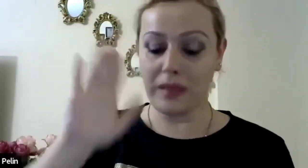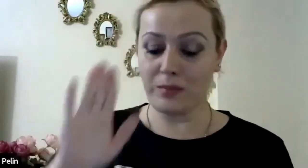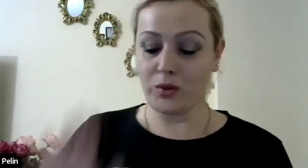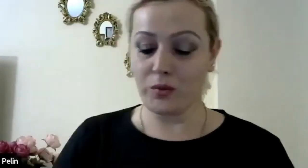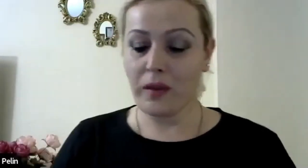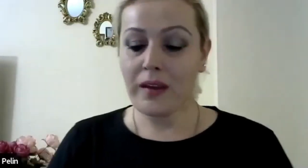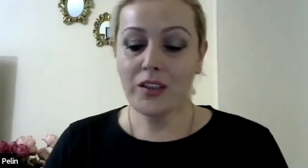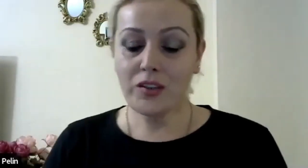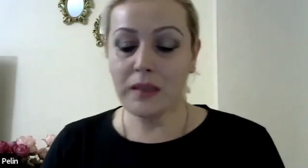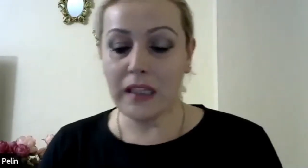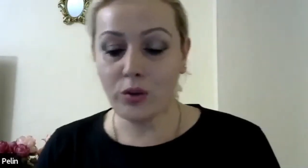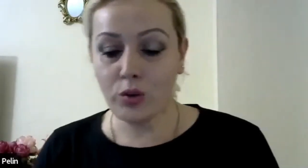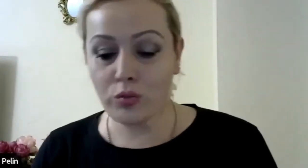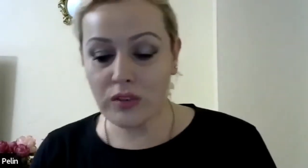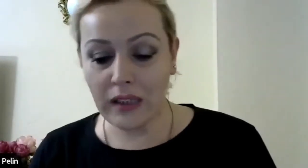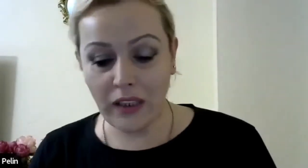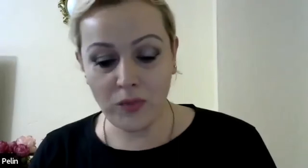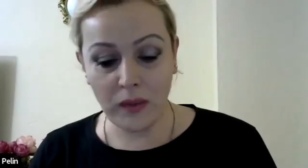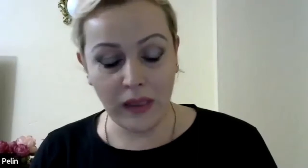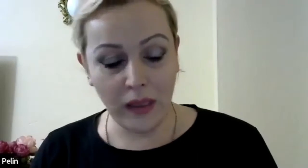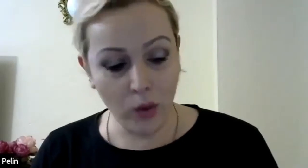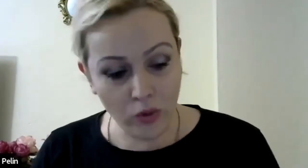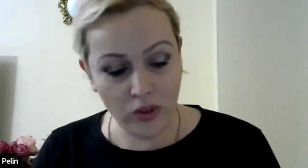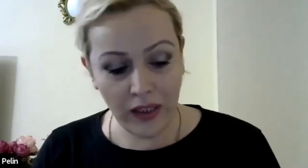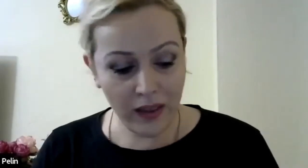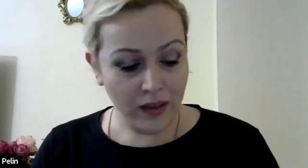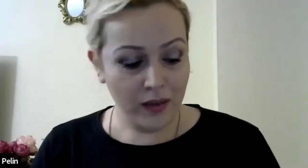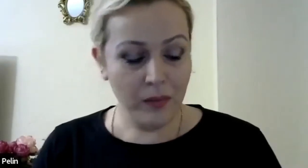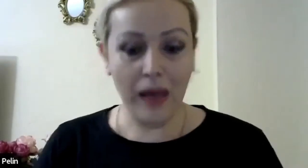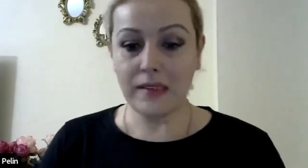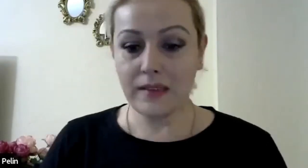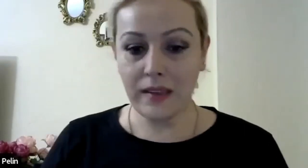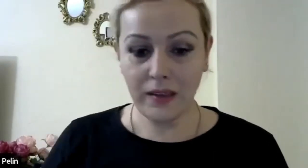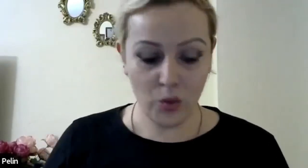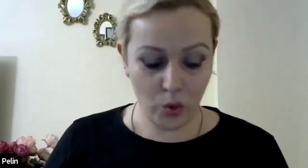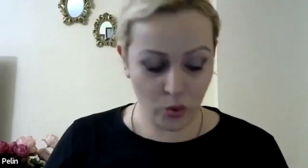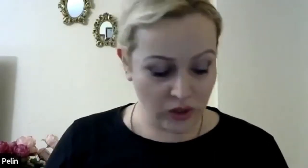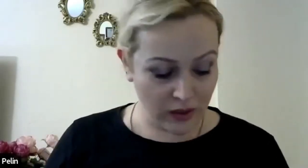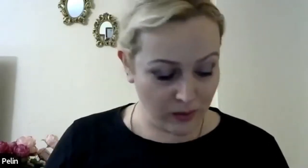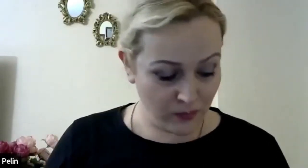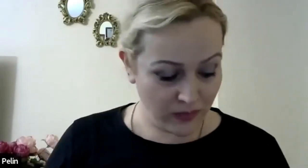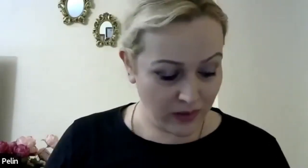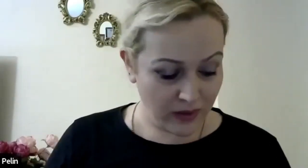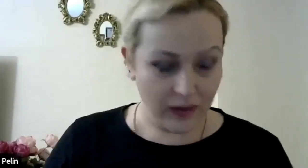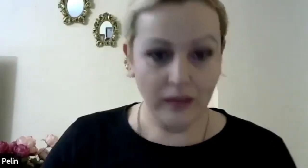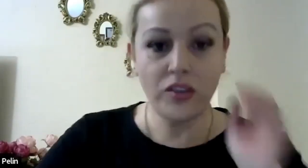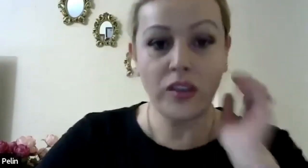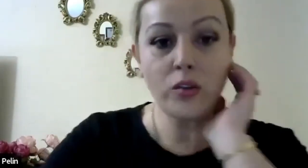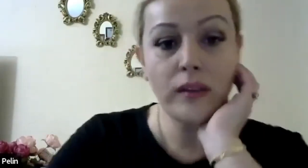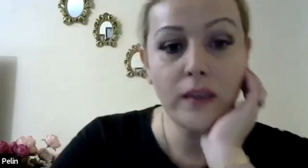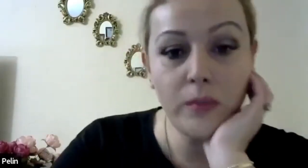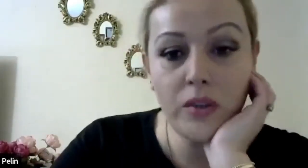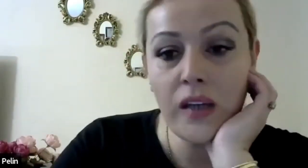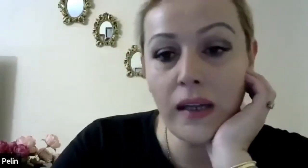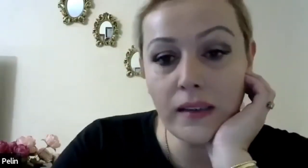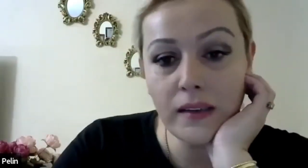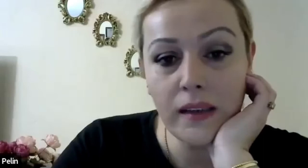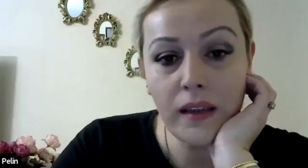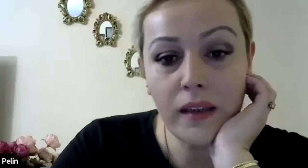Bilmiyorum. Şimdi yeni konumuza geçmeden önce ben size soracağım. Teşekkür ederim işaretini